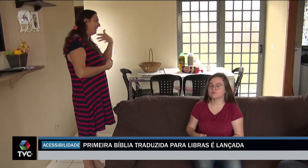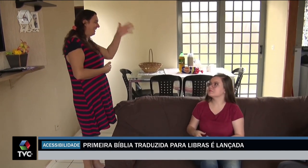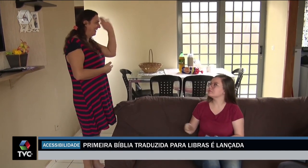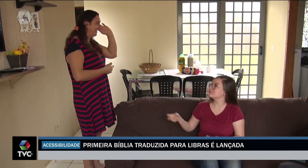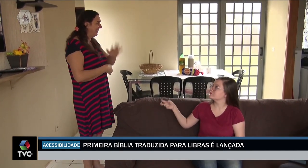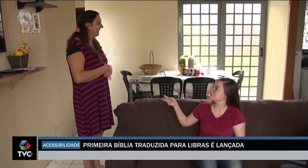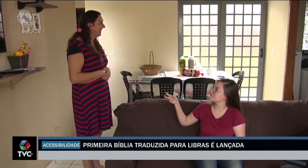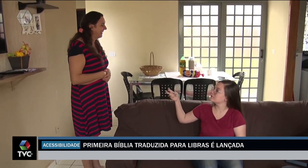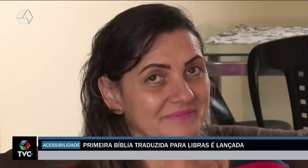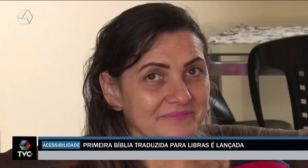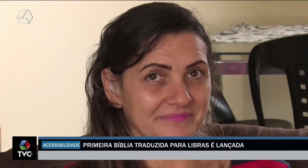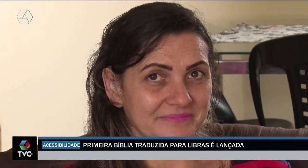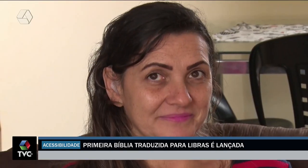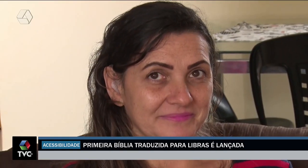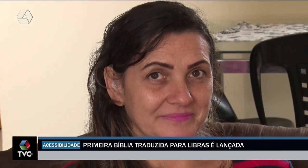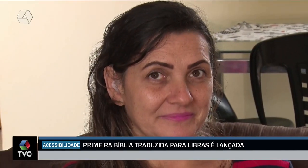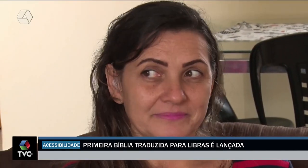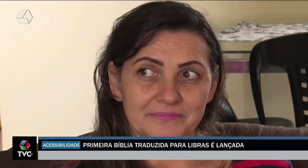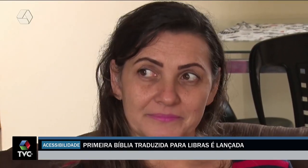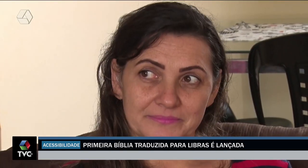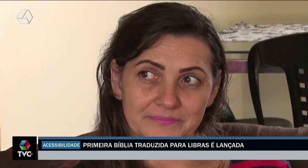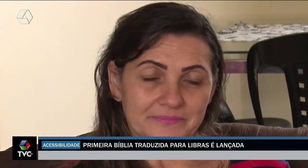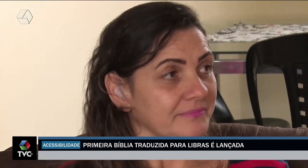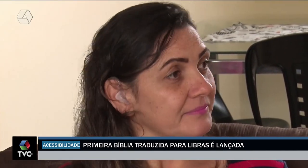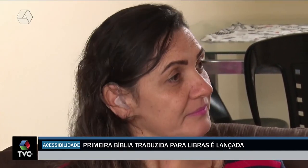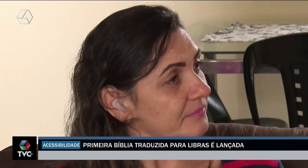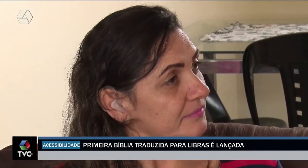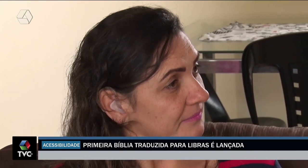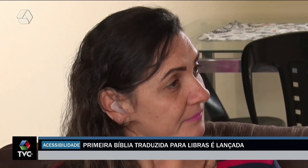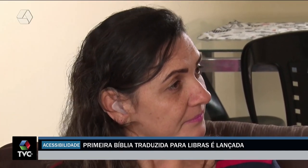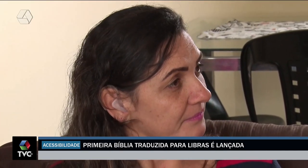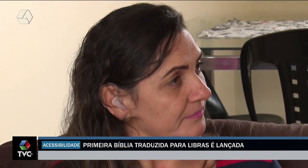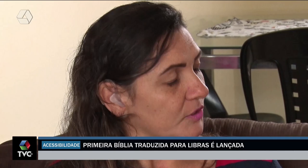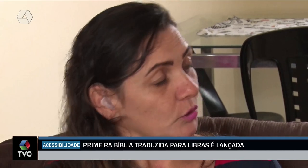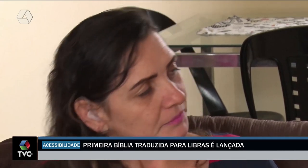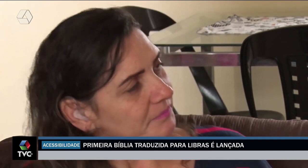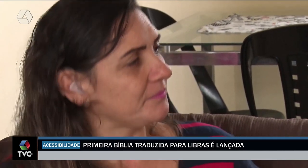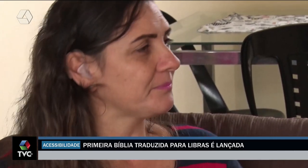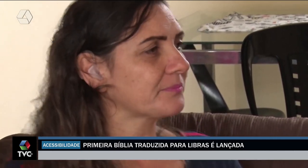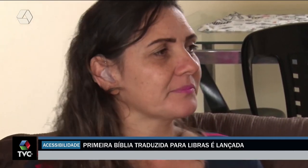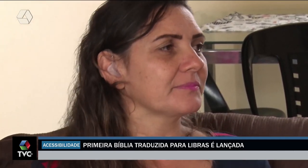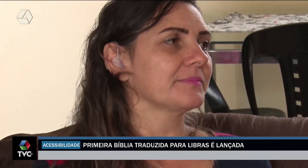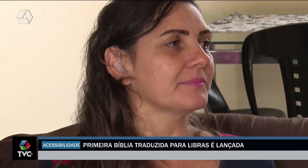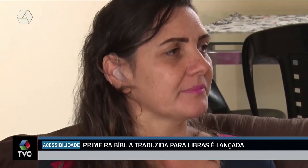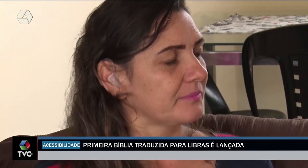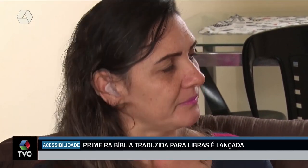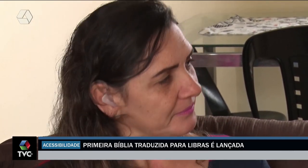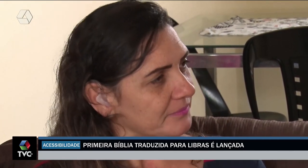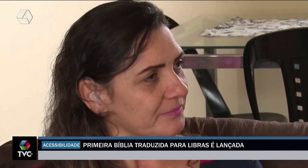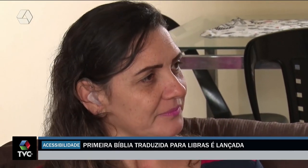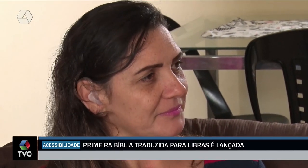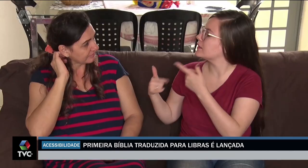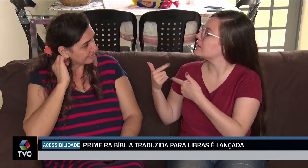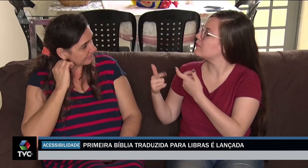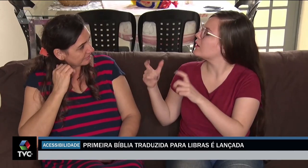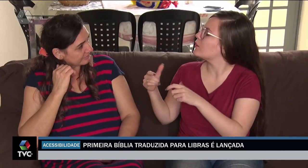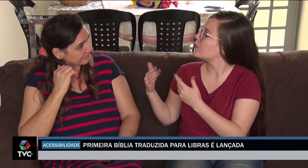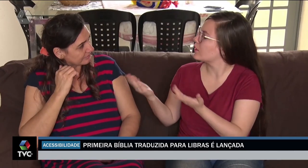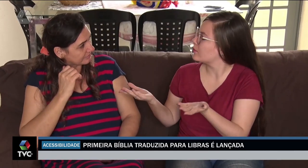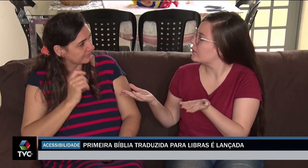e mãe de 3 filhos, ela conta, por meio da língua de sinais, que a tradução em Libras a aproxima de Jeová.